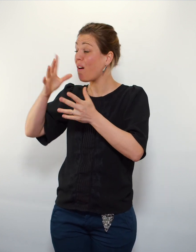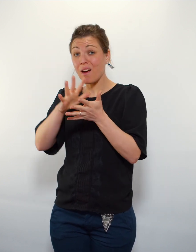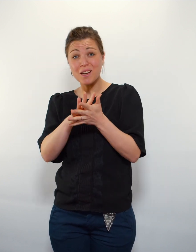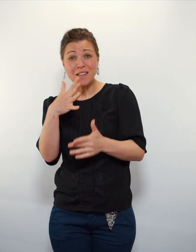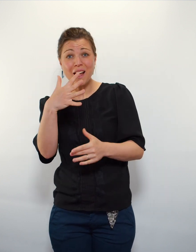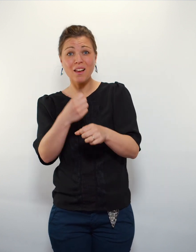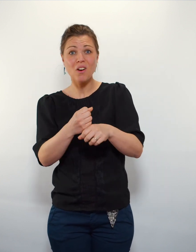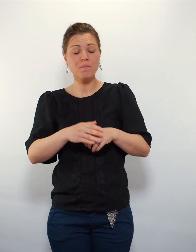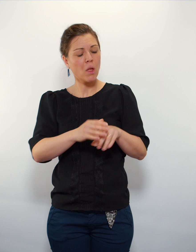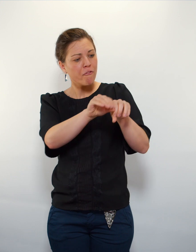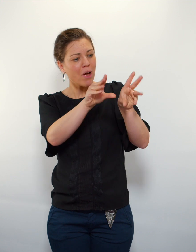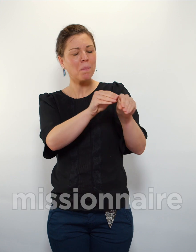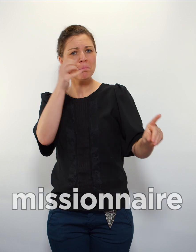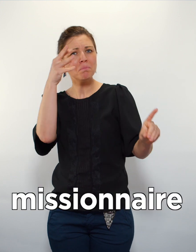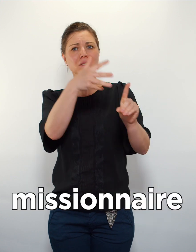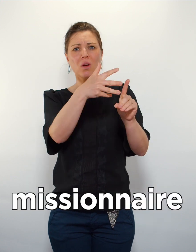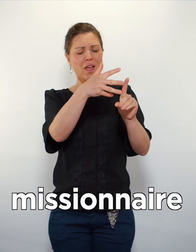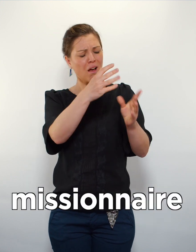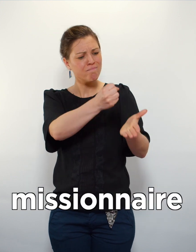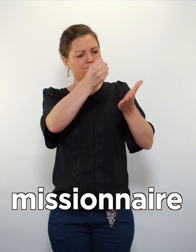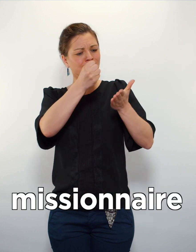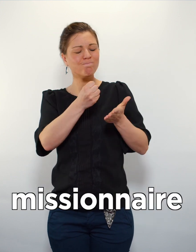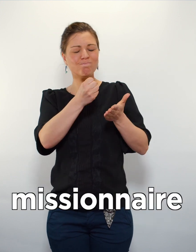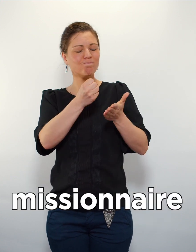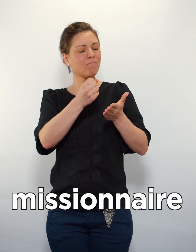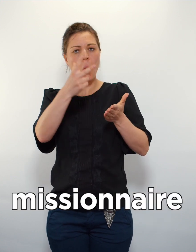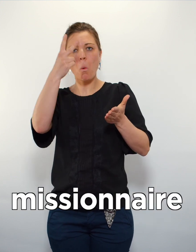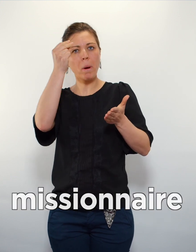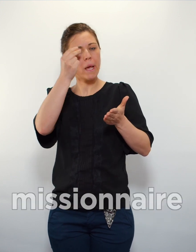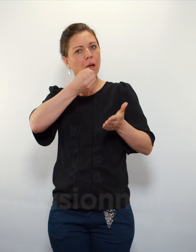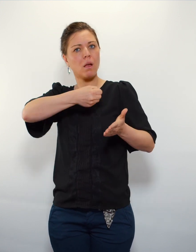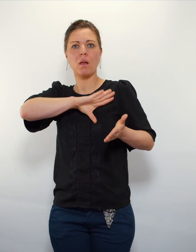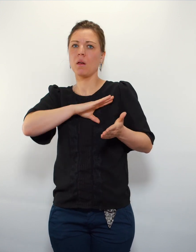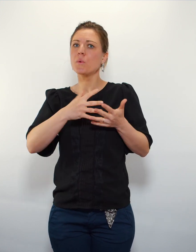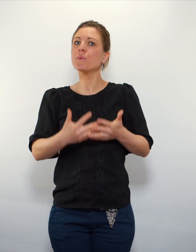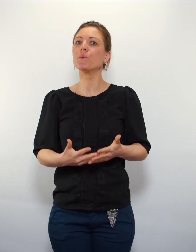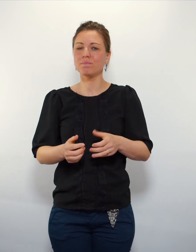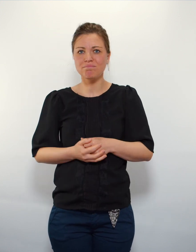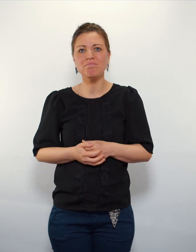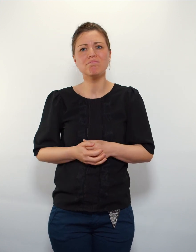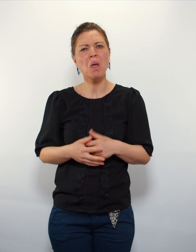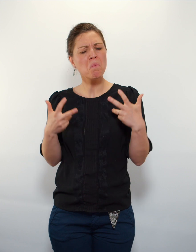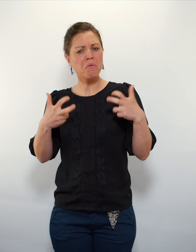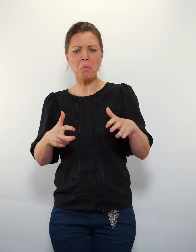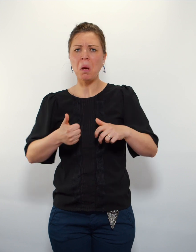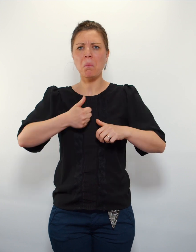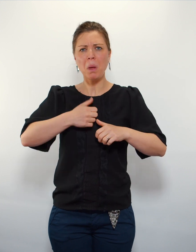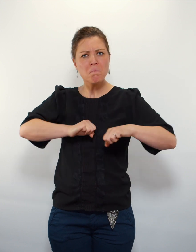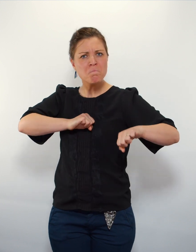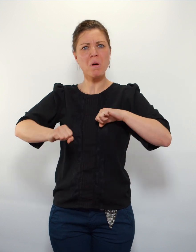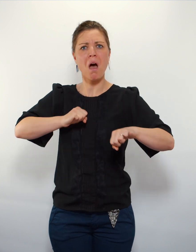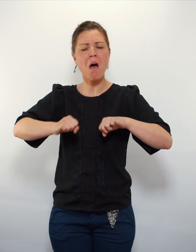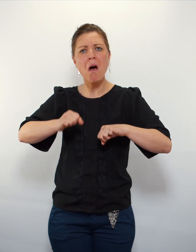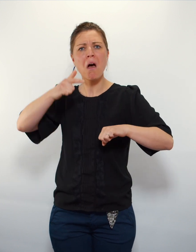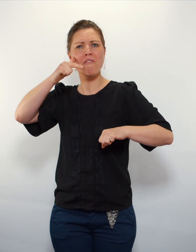missionnaires, j'ai très vite pris conscience du poids de la responsabilité qui venait avec un tel héritage. Mais je ne voulais pas essayer